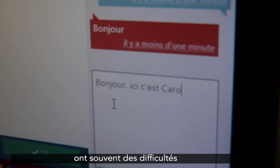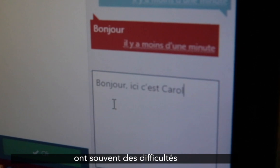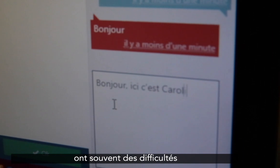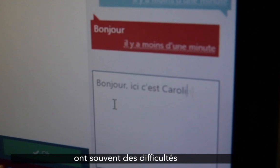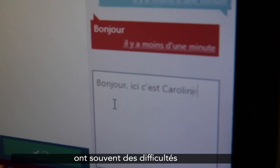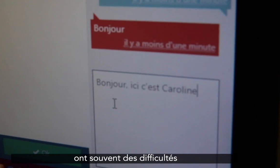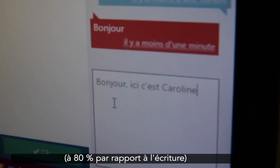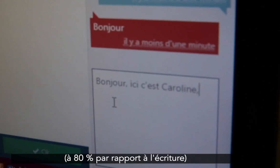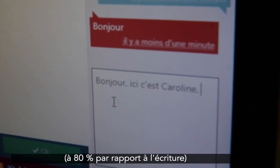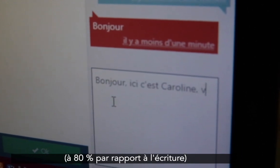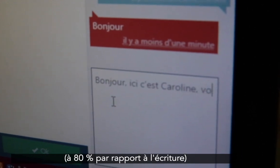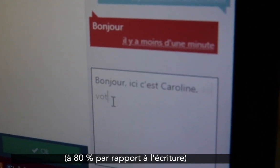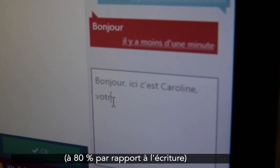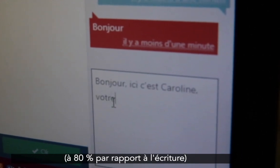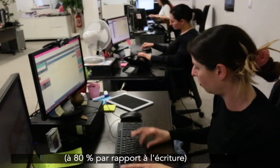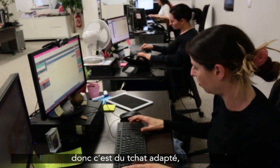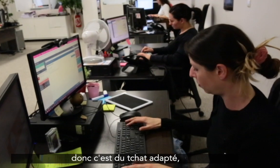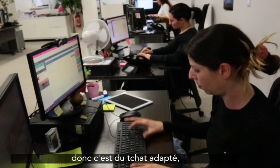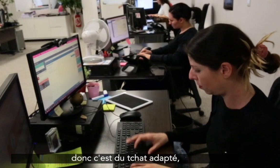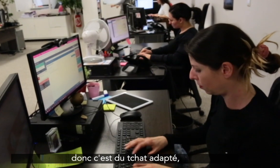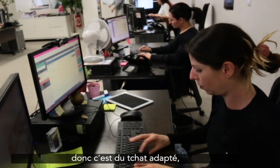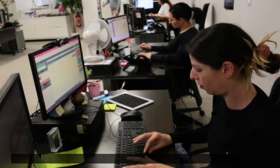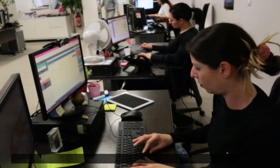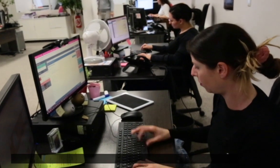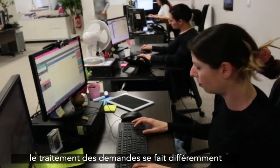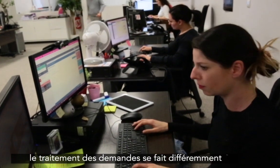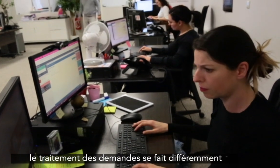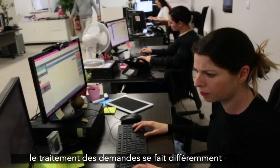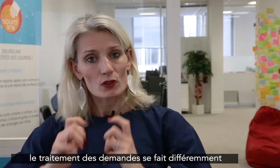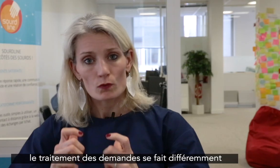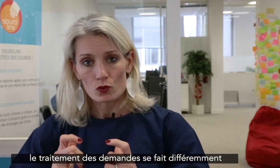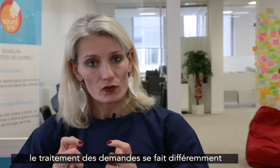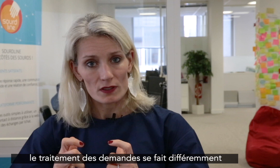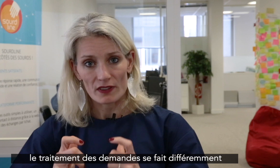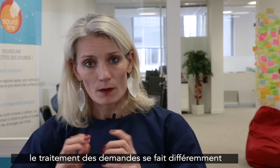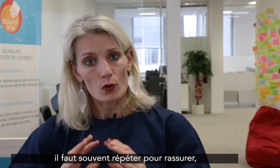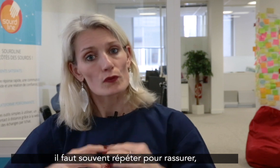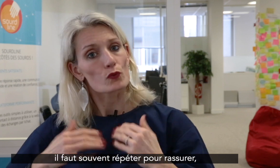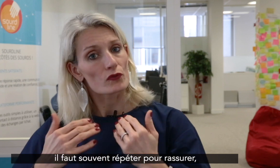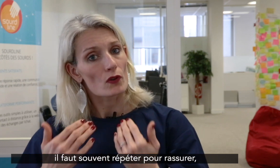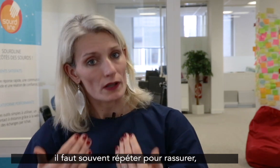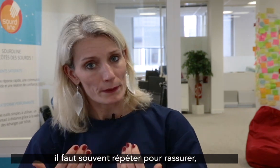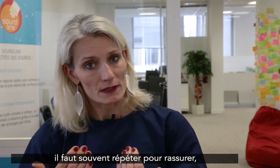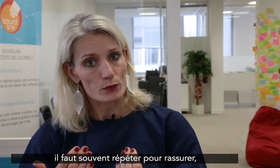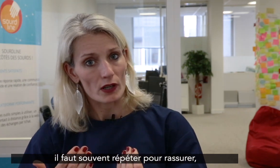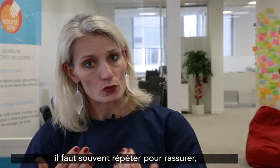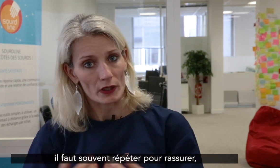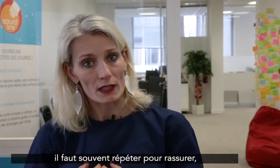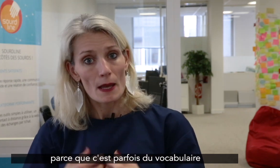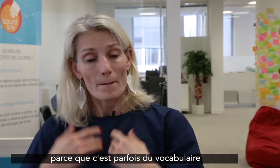des difficultés à 80% par rapport à l'écriture, donc c'est du chat adapté. Le traitement des demandes se fait différemment, il faut souvent répéter pour rassurer, parce